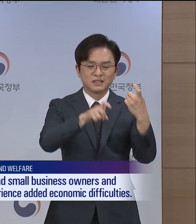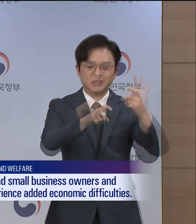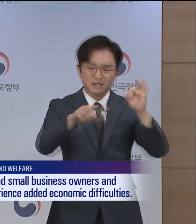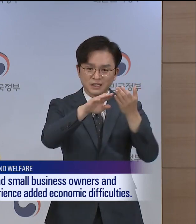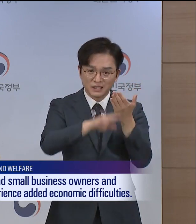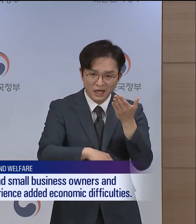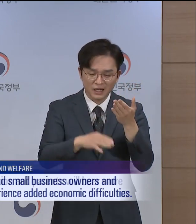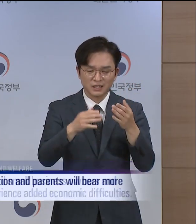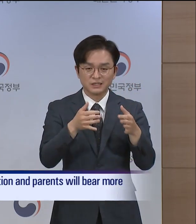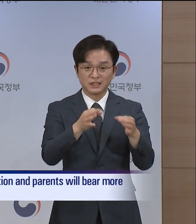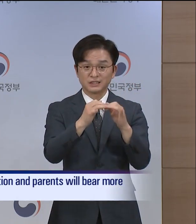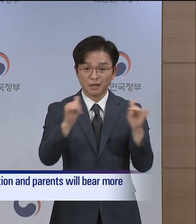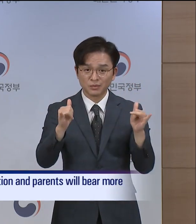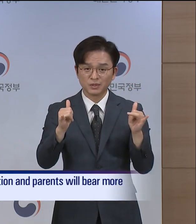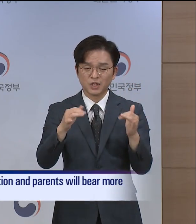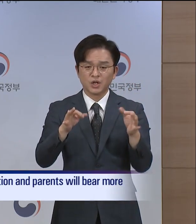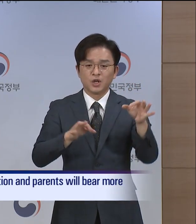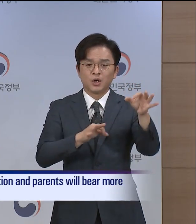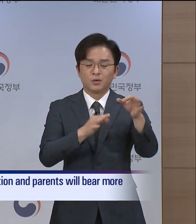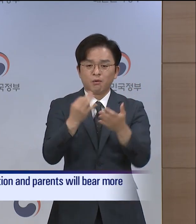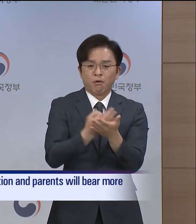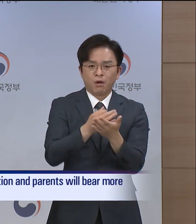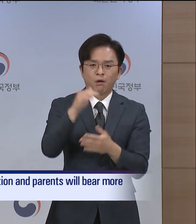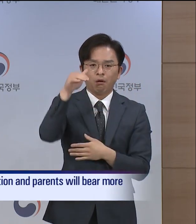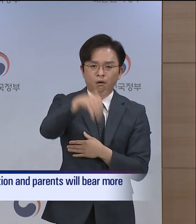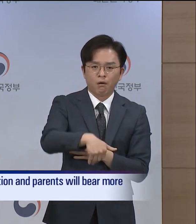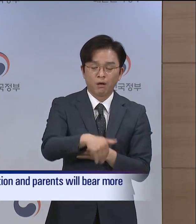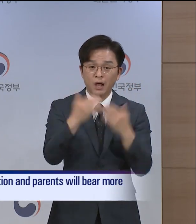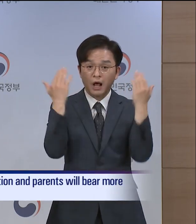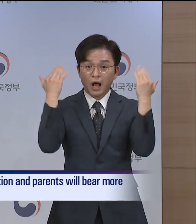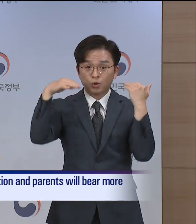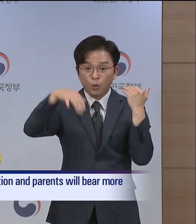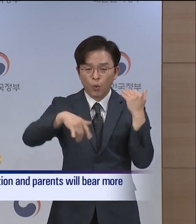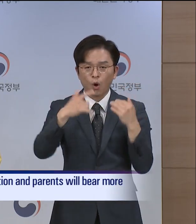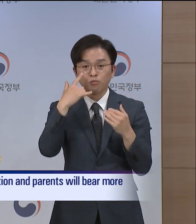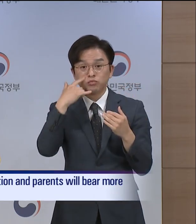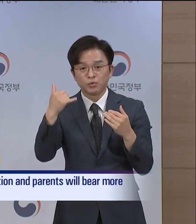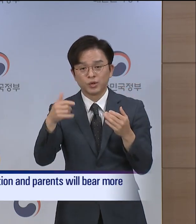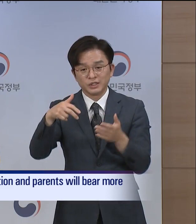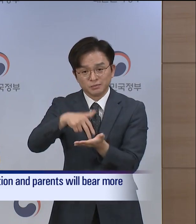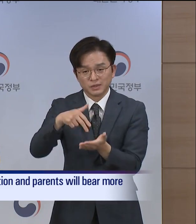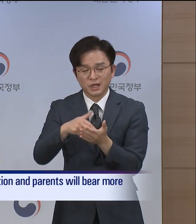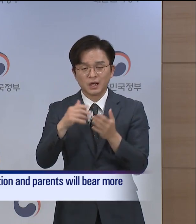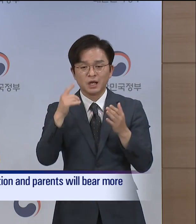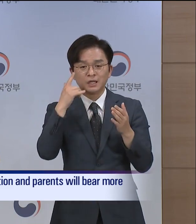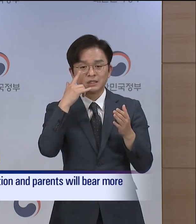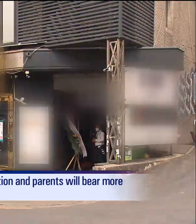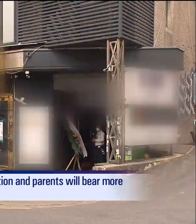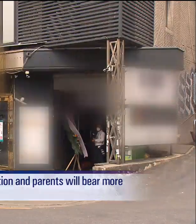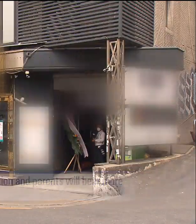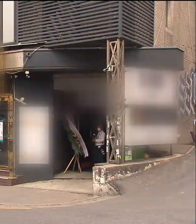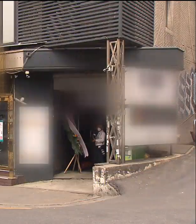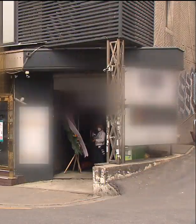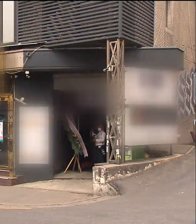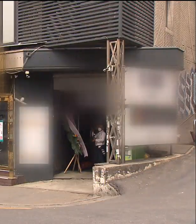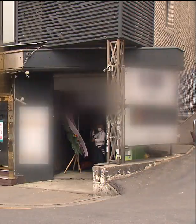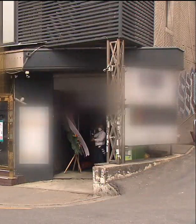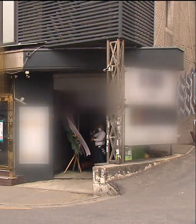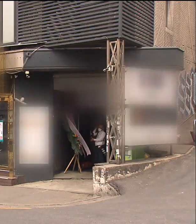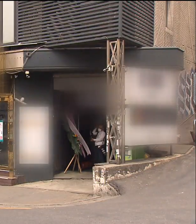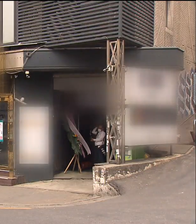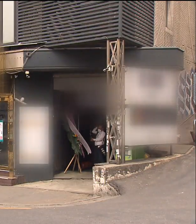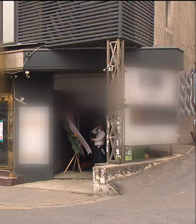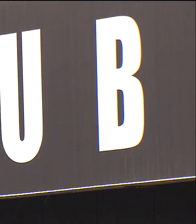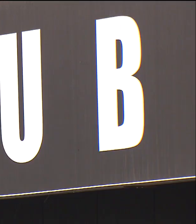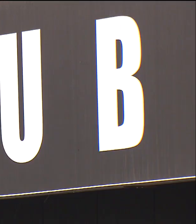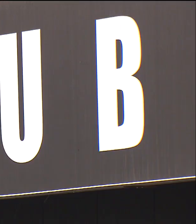가중될 것입니다. 학생들의 교육에 차질이 발생하고 부모들의 육아 부담도 갈수록 커질 것입니다. The government said the way Korea